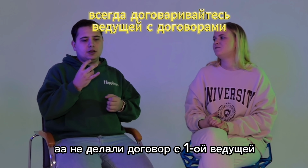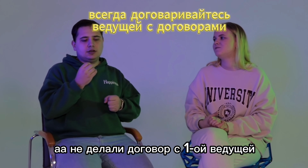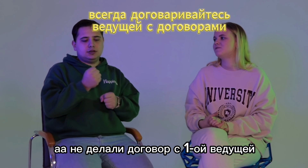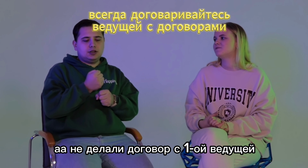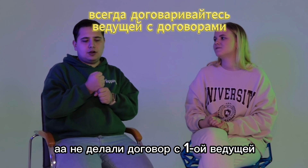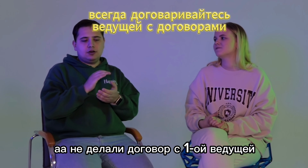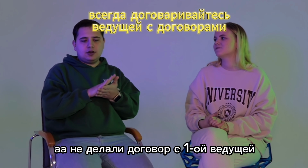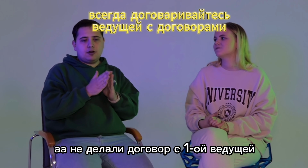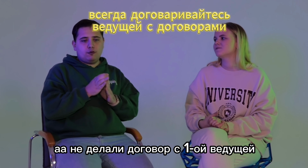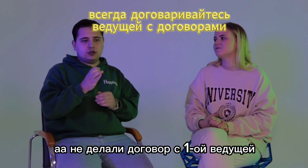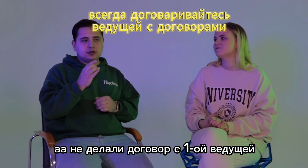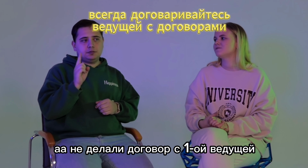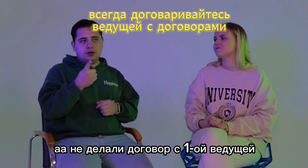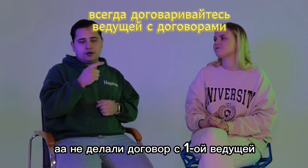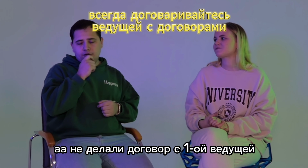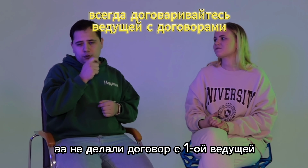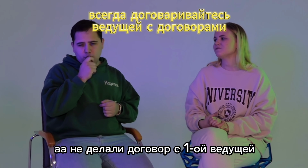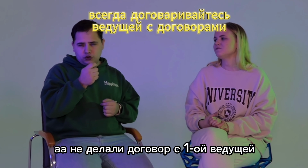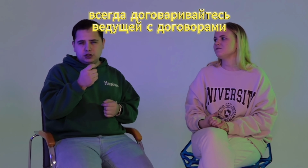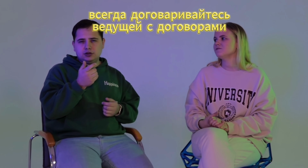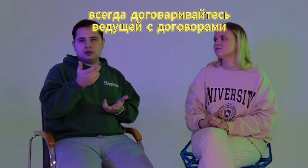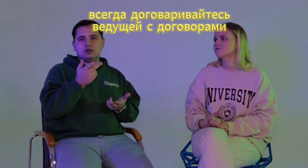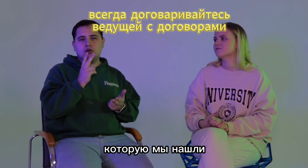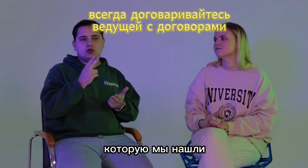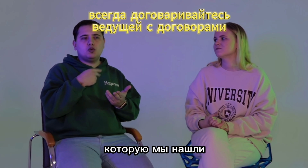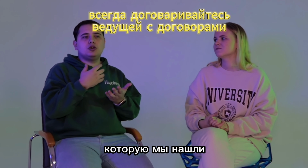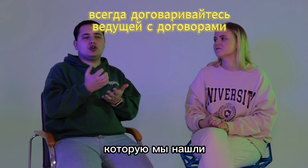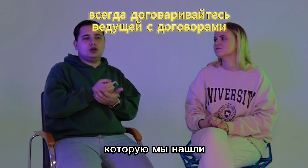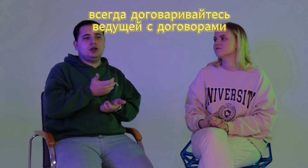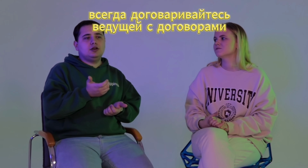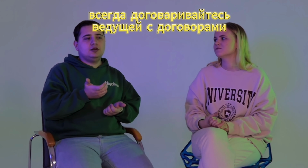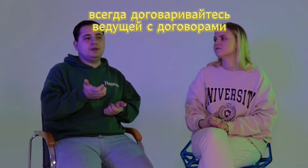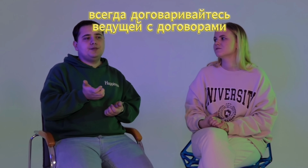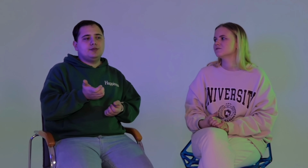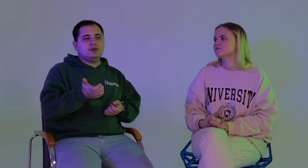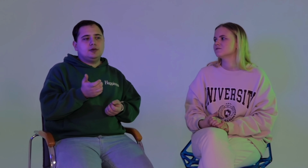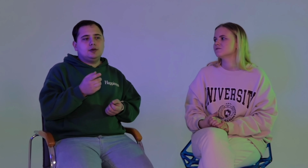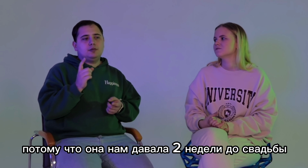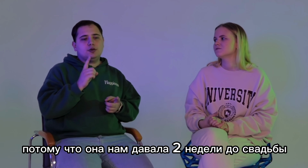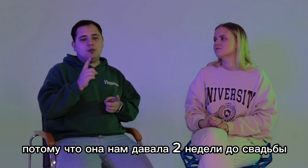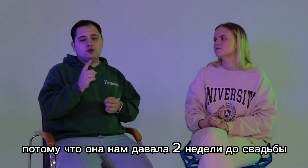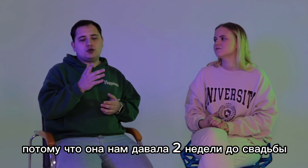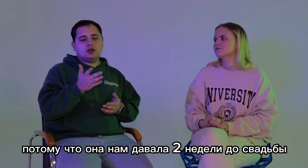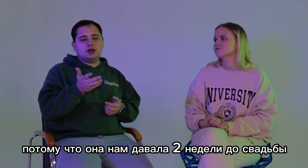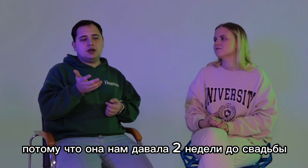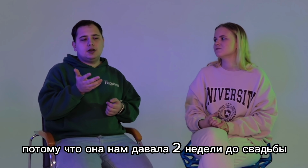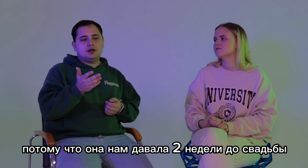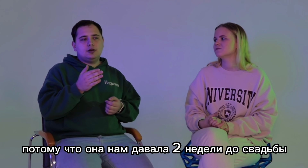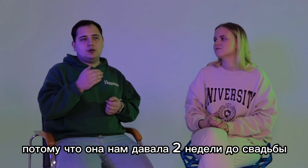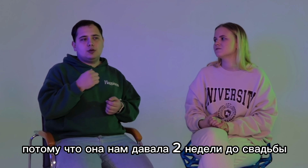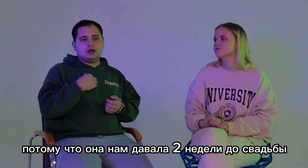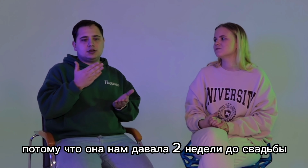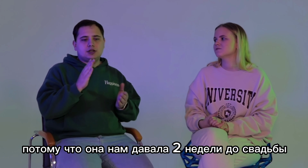не сделали договор с первой ведущей, которую мы нашли, потому что у нас